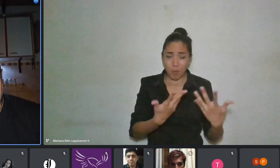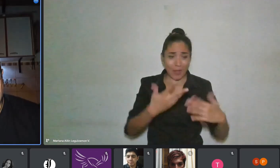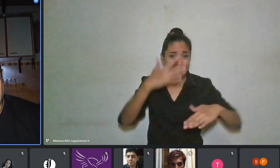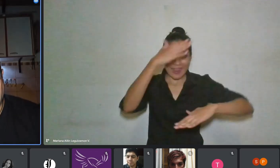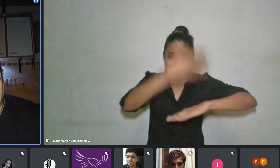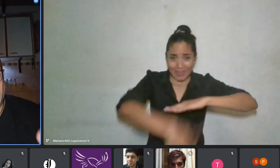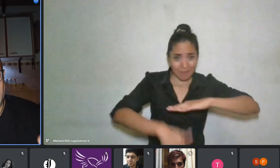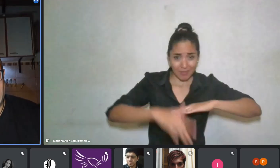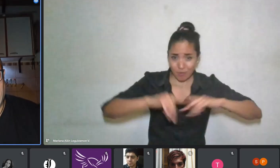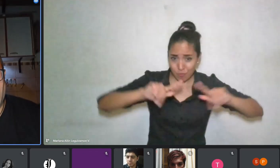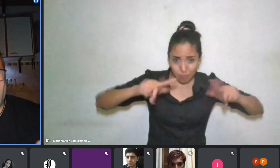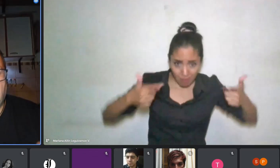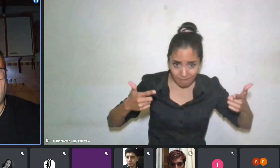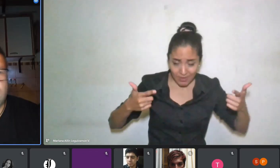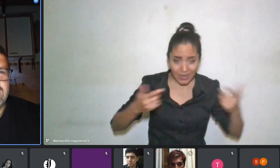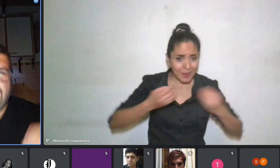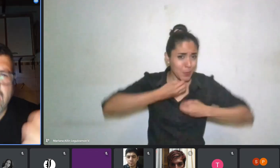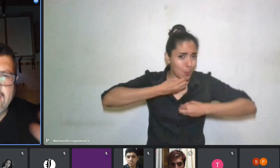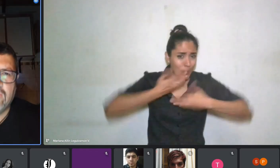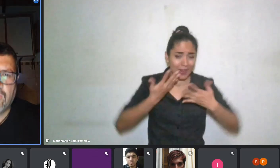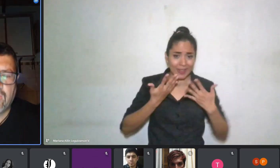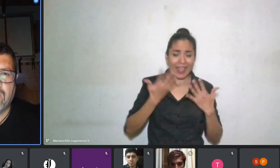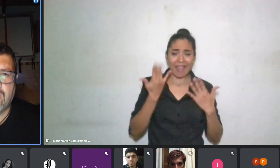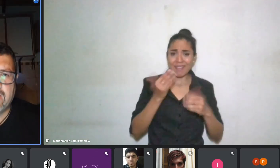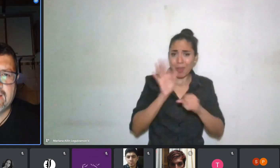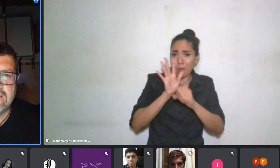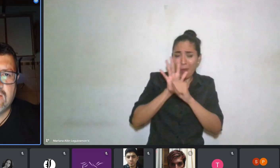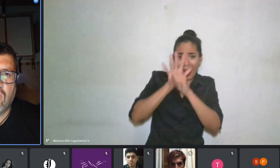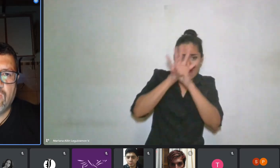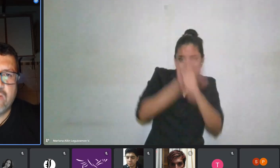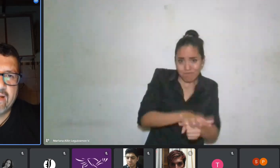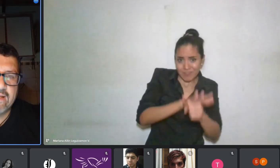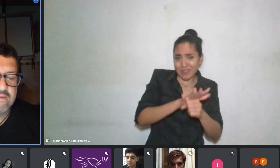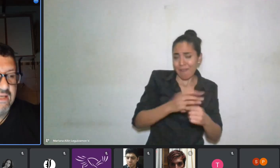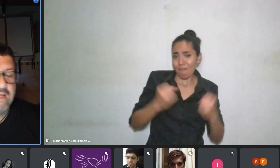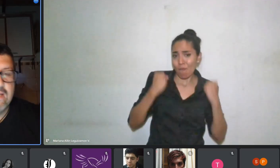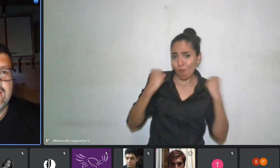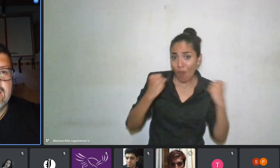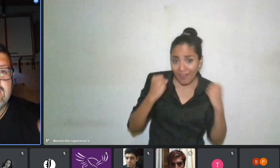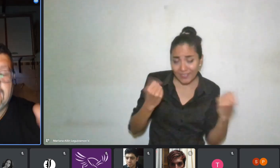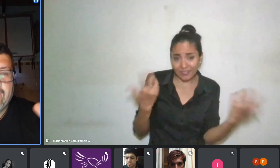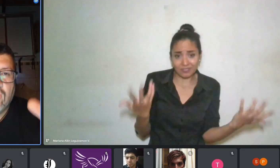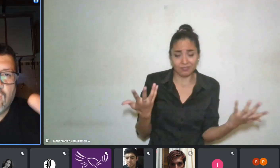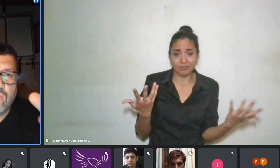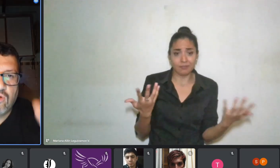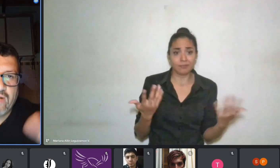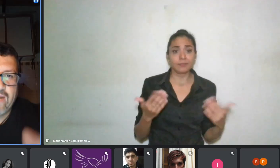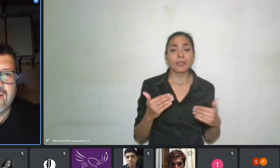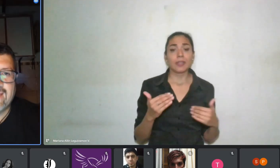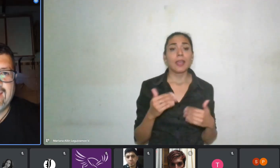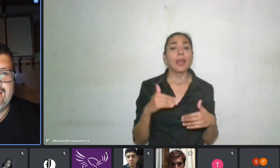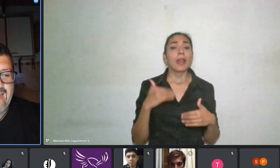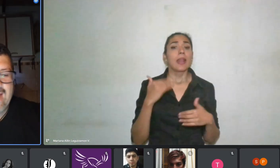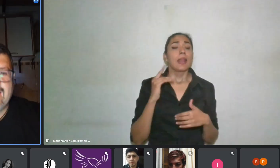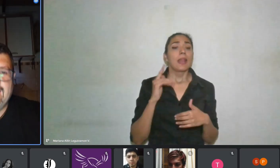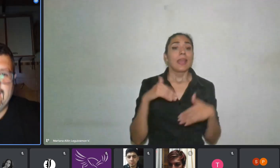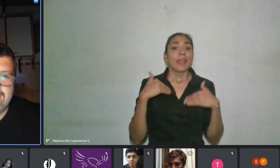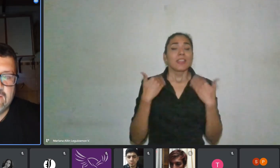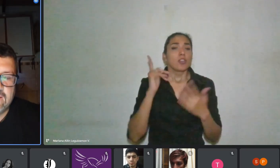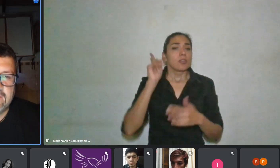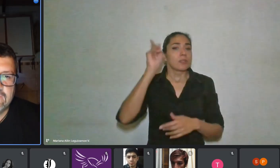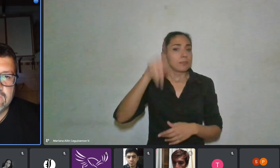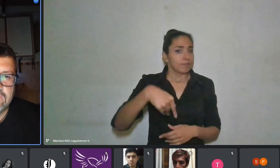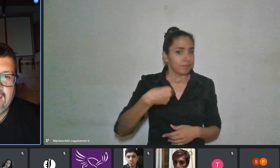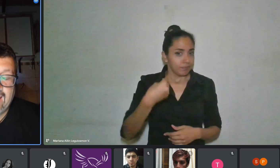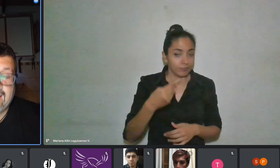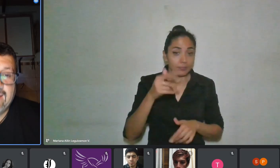Llegamos a abusos tremendos del poder que hicieron los monarcas, llevaron como corolario a que la